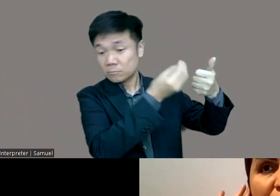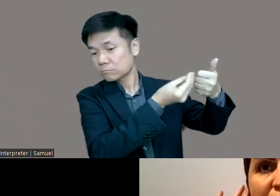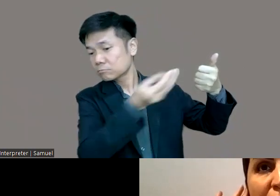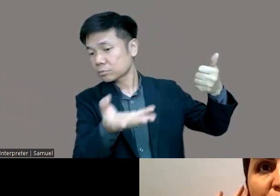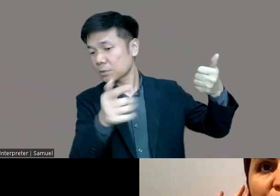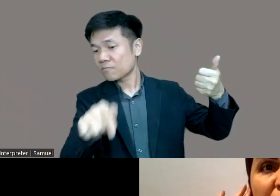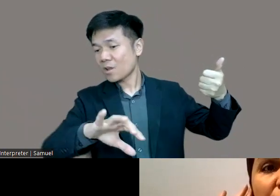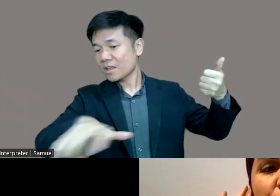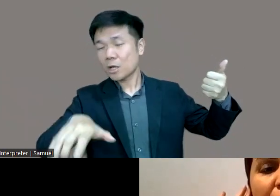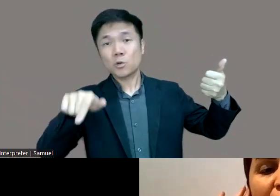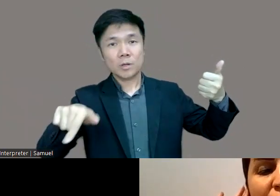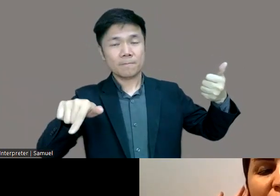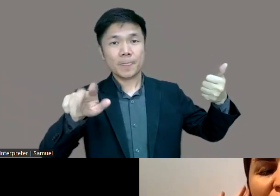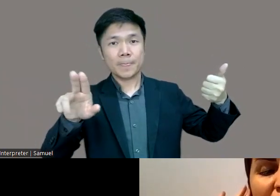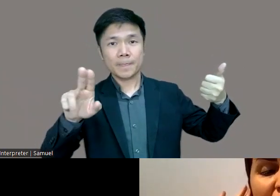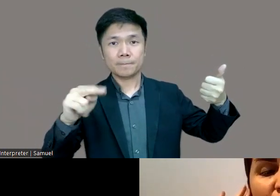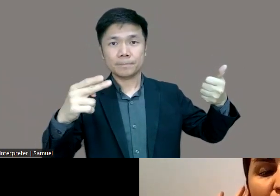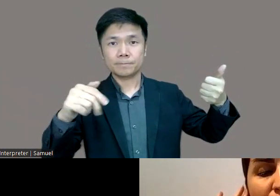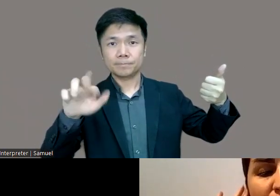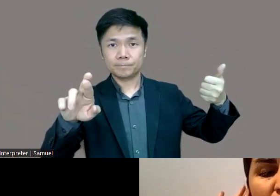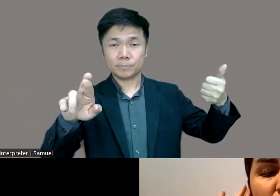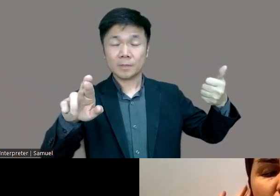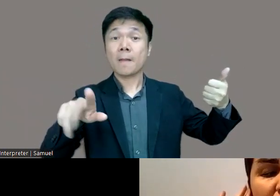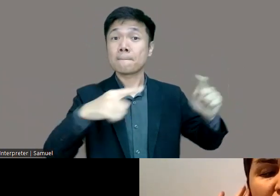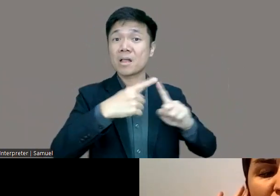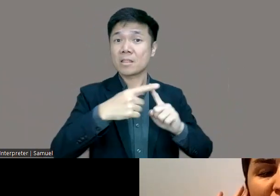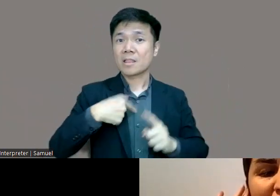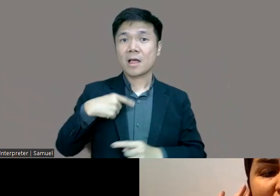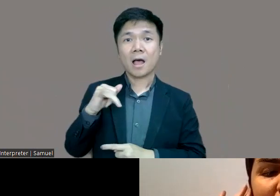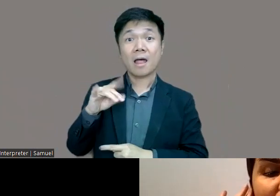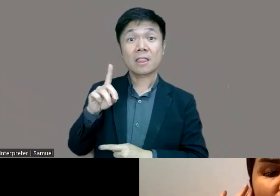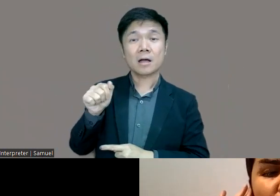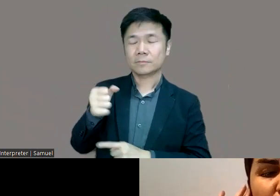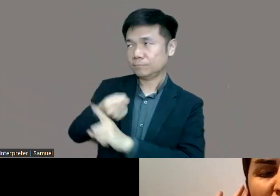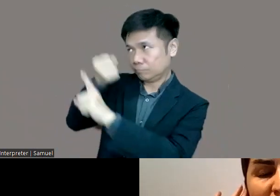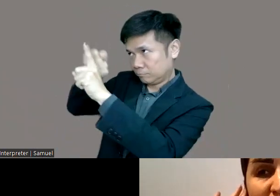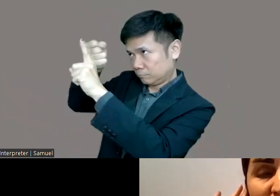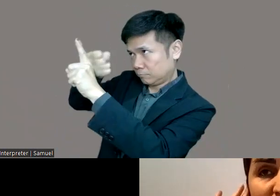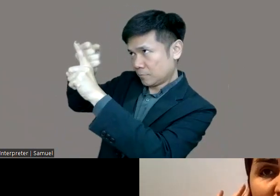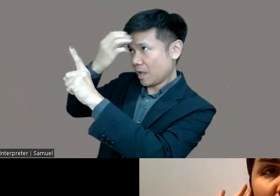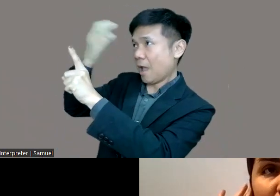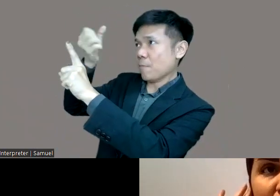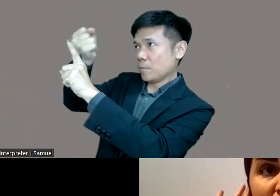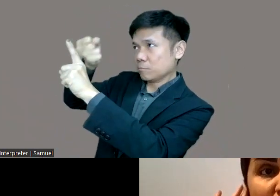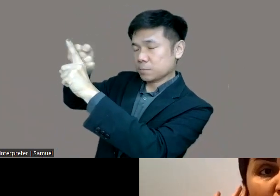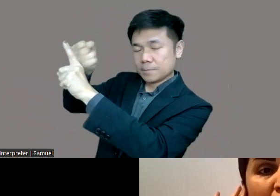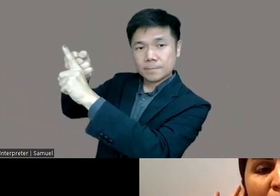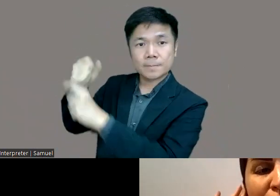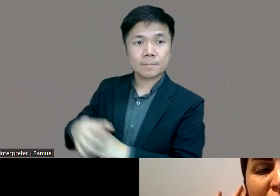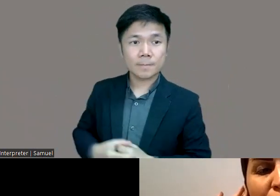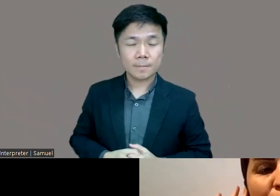que nos collègues peuvent faire passer le message à l'équipe de l'UNHCR dans le pays ADK. Nous